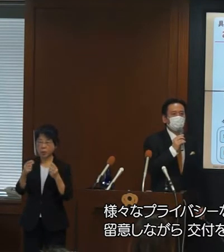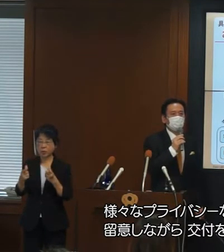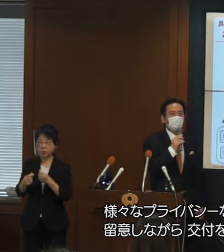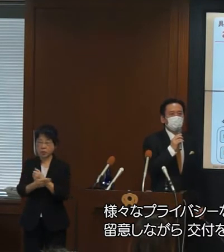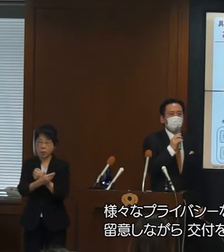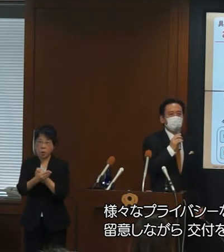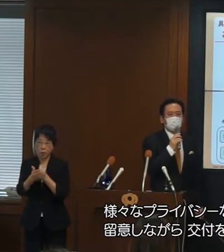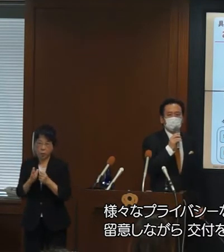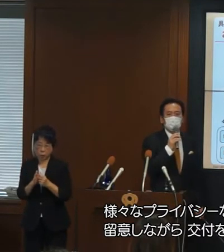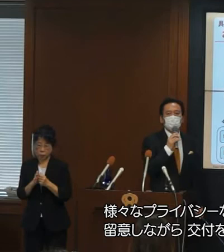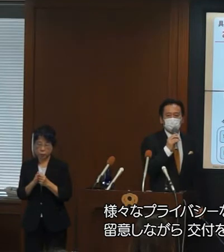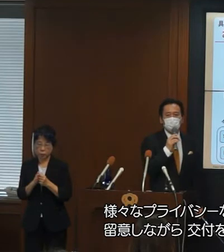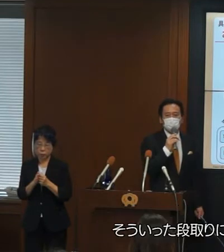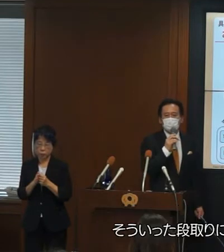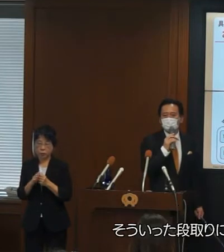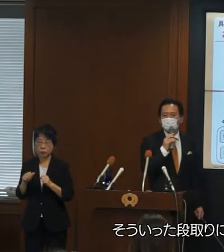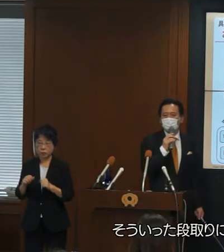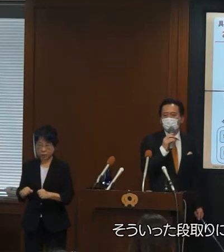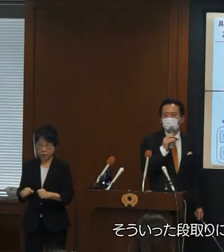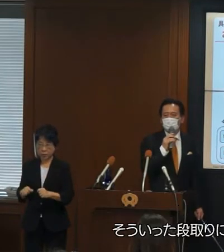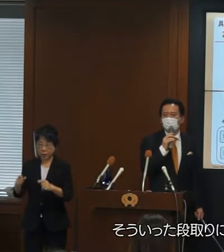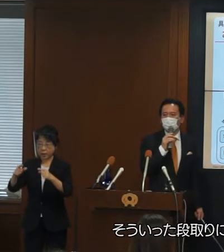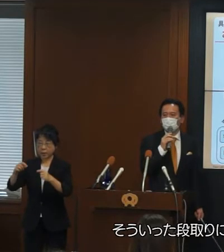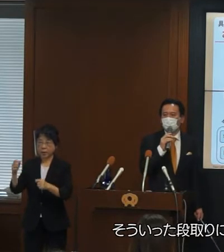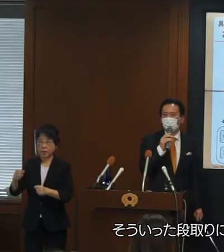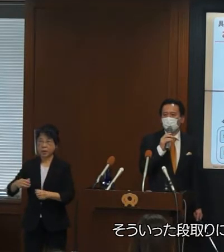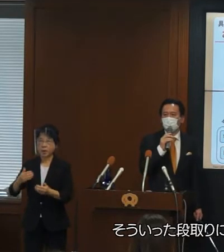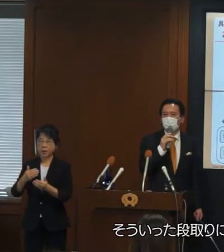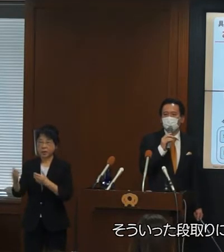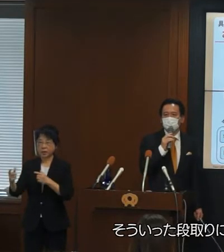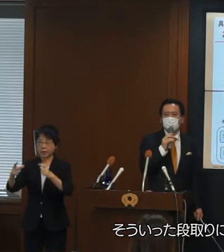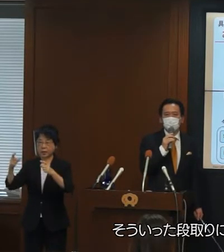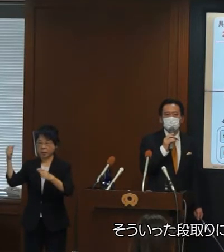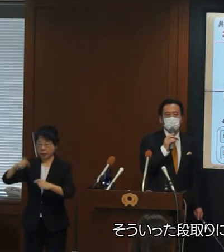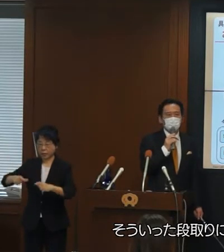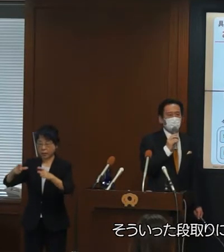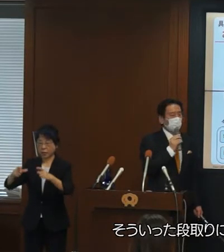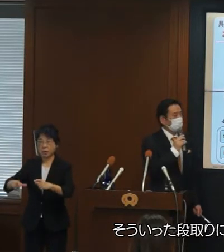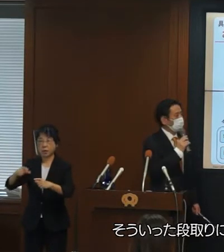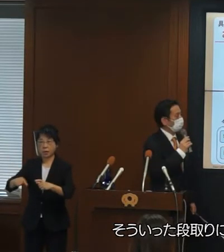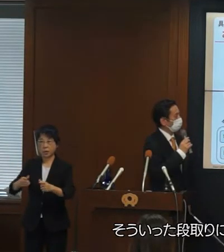という日を決めると、そういった段取りになっていくと思います。